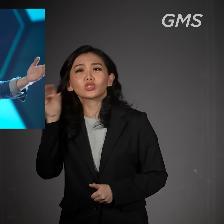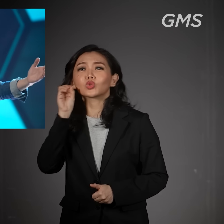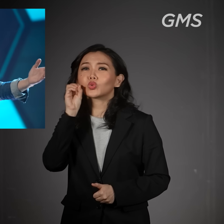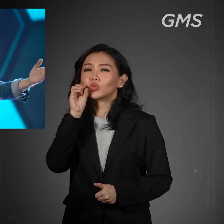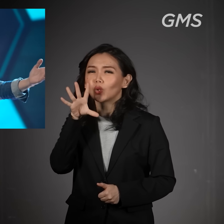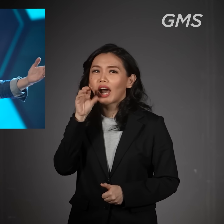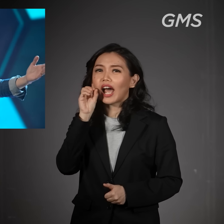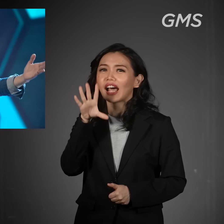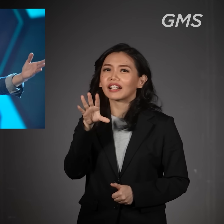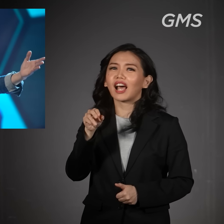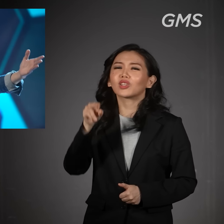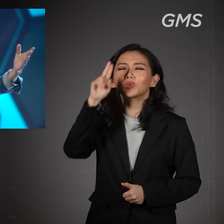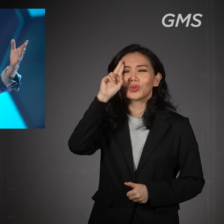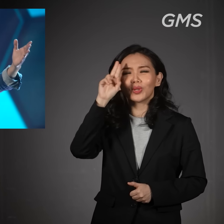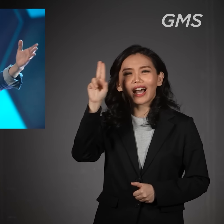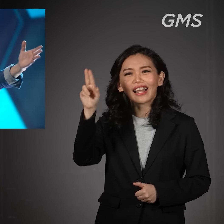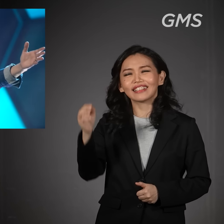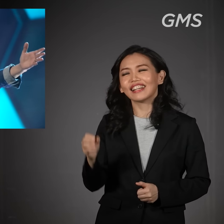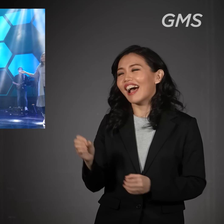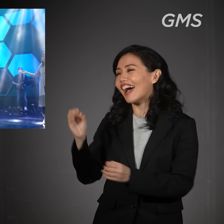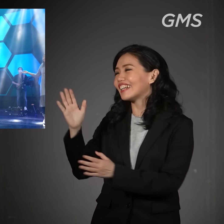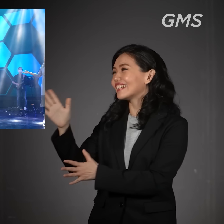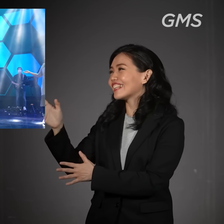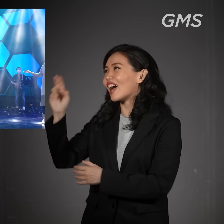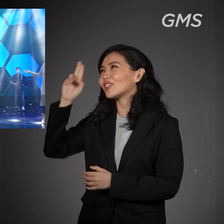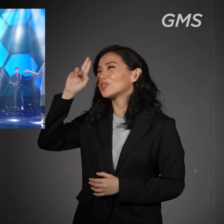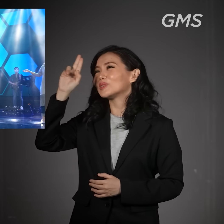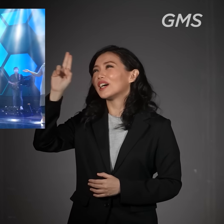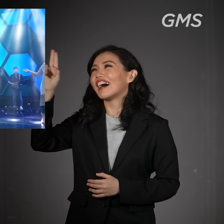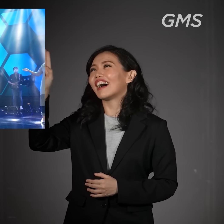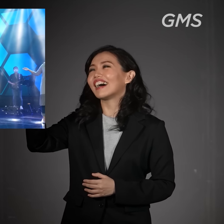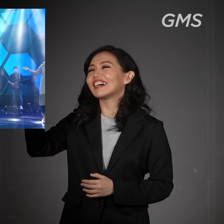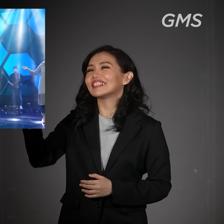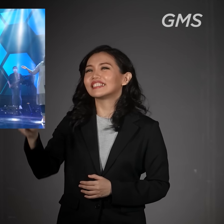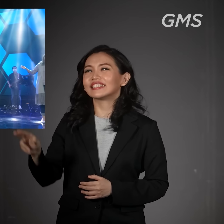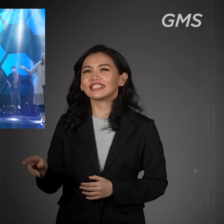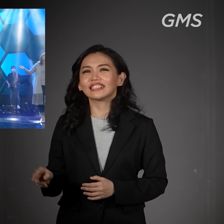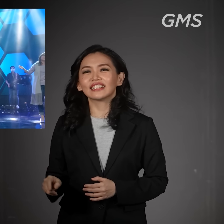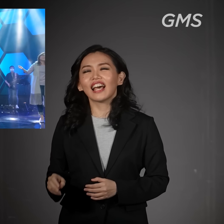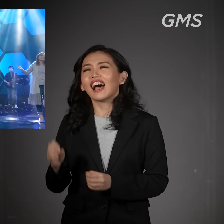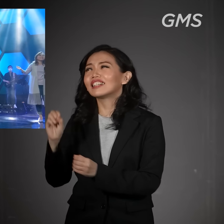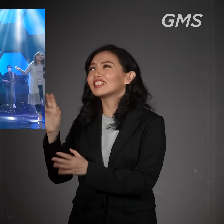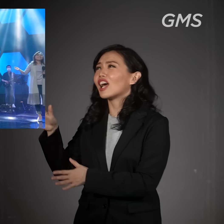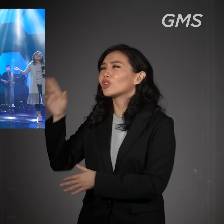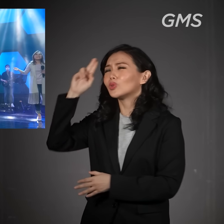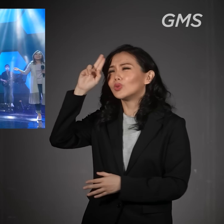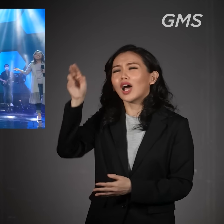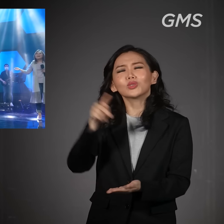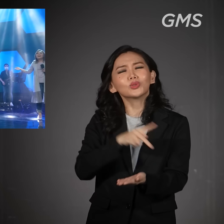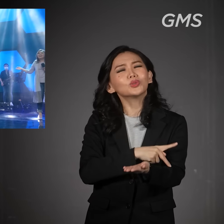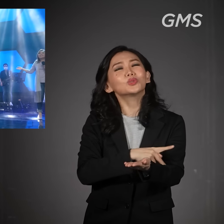Hadirat-Mu, mari pandang hadirat-Nya, masuk hadirat-Nya yang kudus. Angkat suara-Mu,